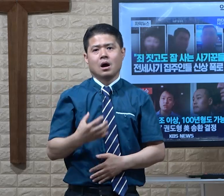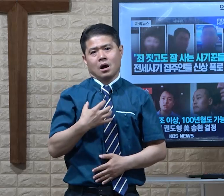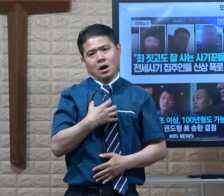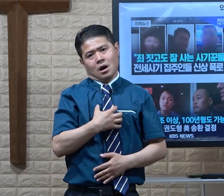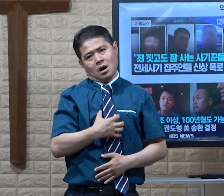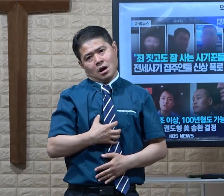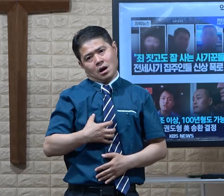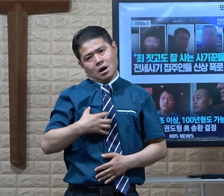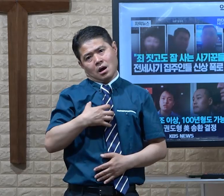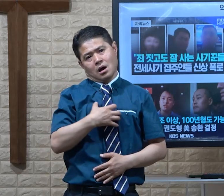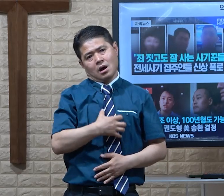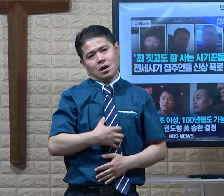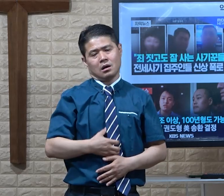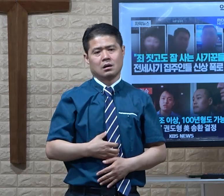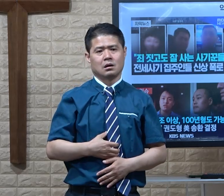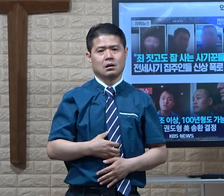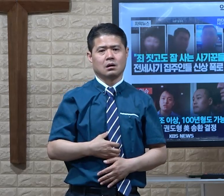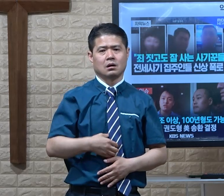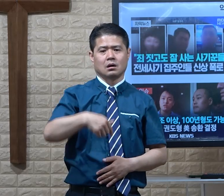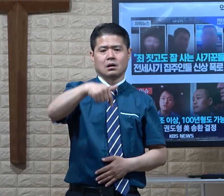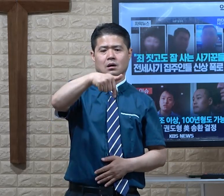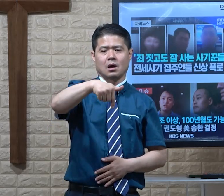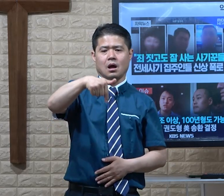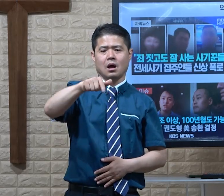3명이 자신을 속였다는 것입니다.